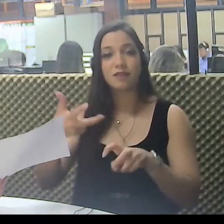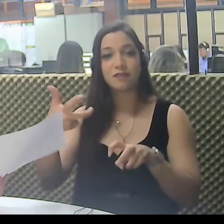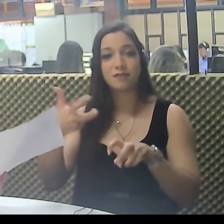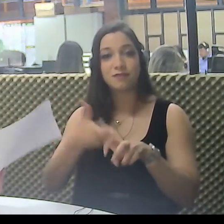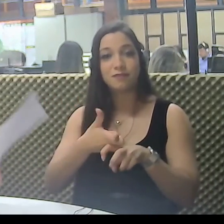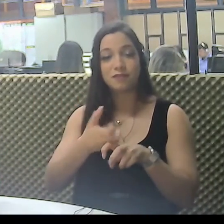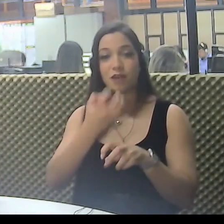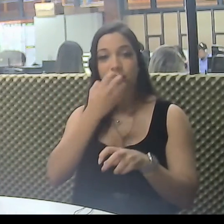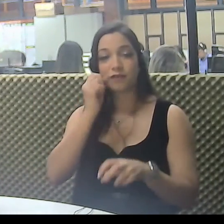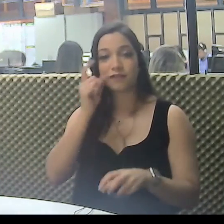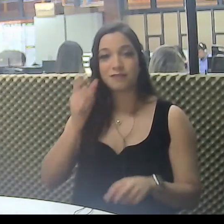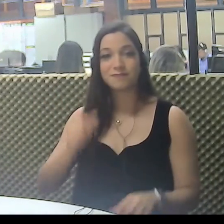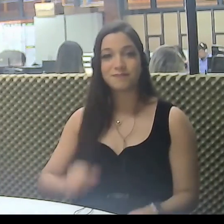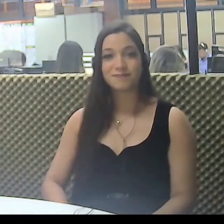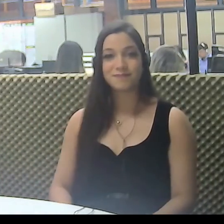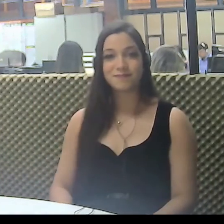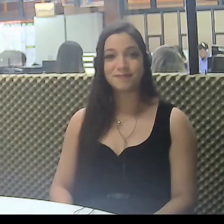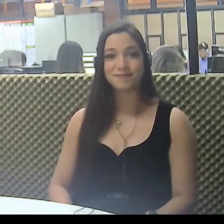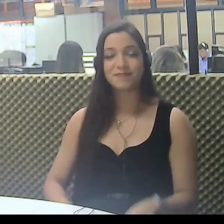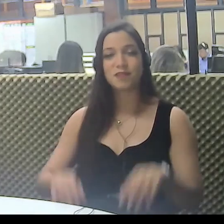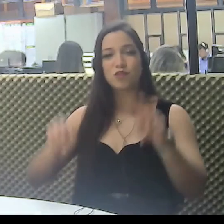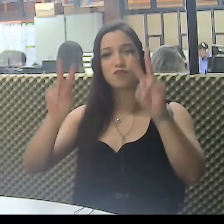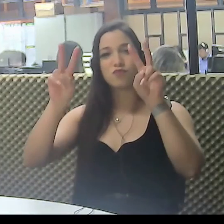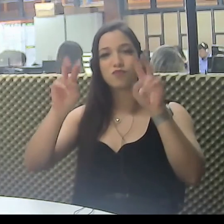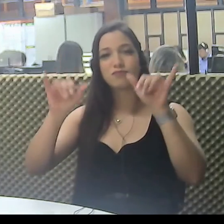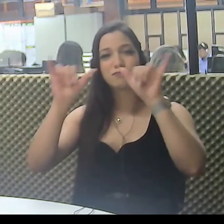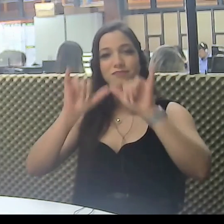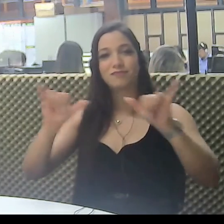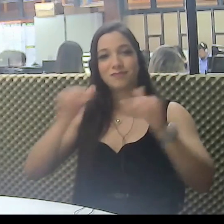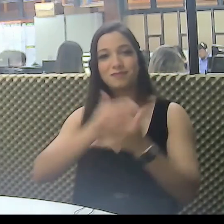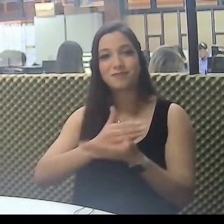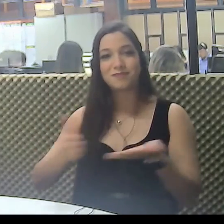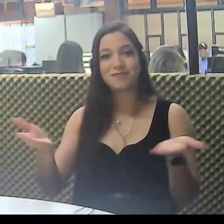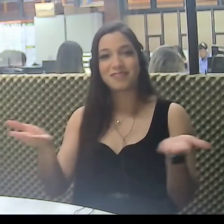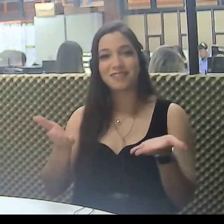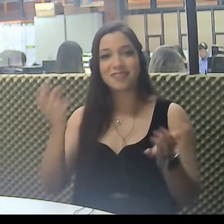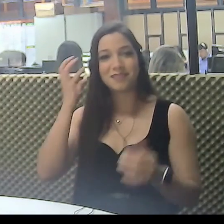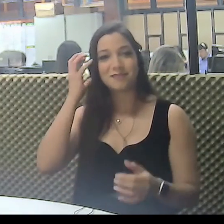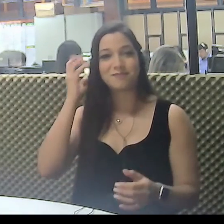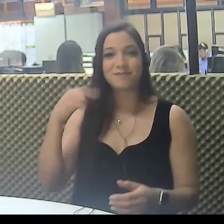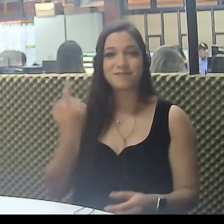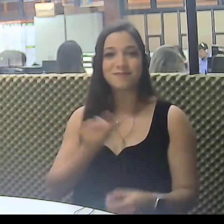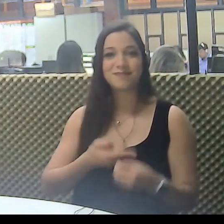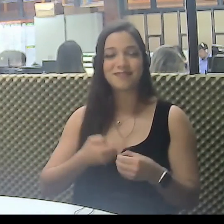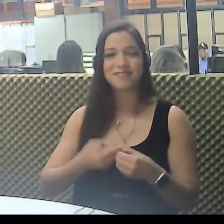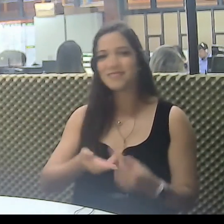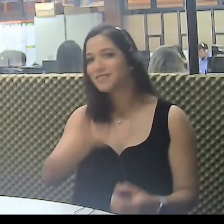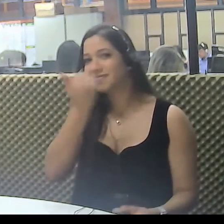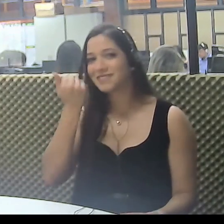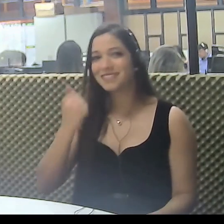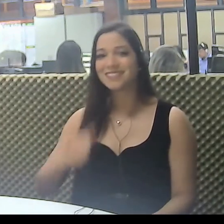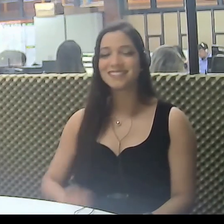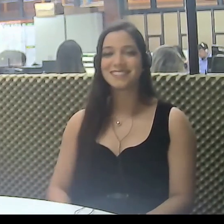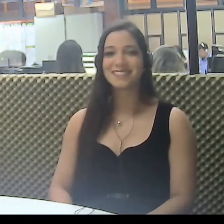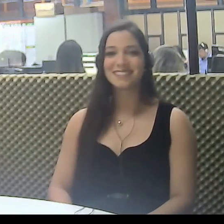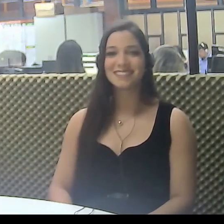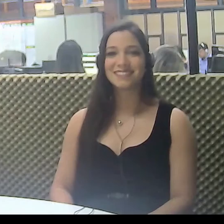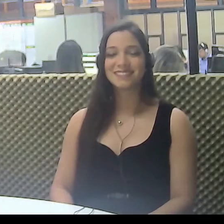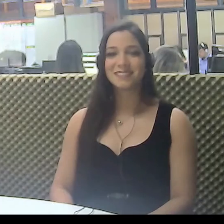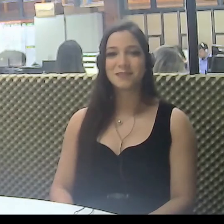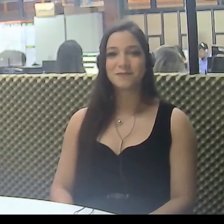vacinação antirrábica. Essas e outras notícias a partir de agora na Rádio Nossa Cidade. Vem com a gente!